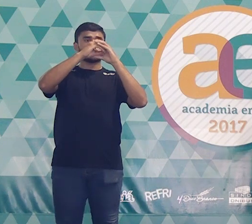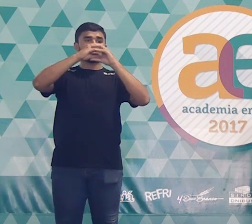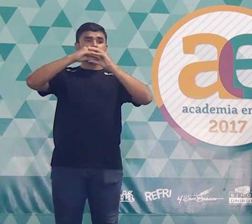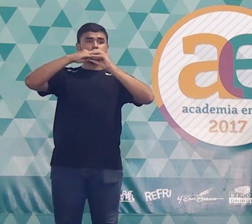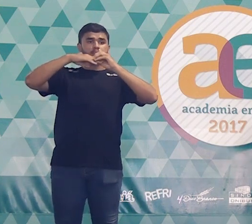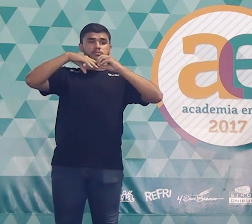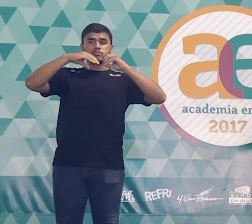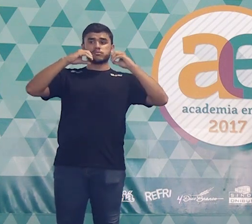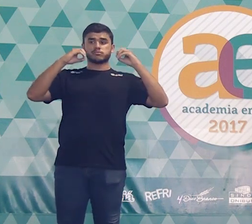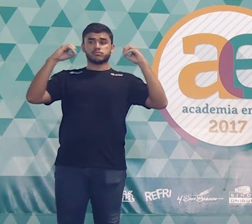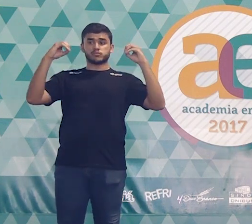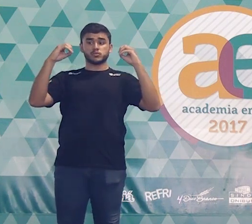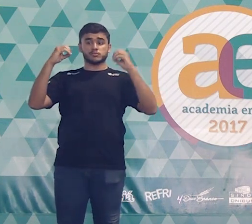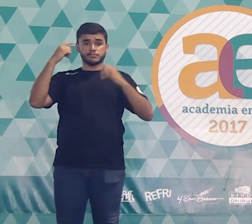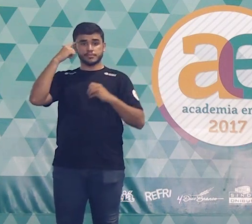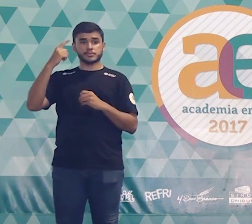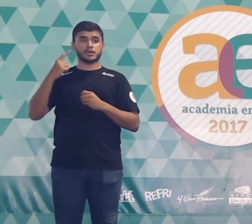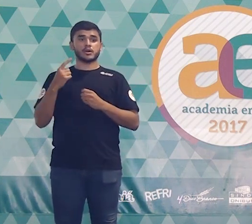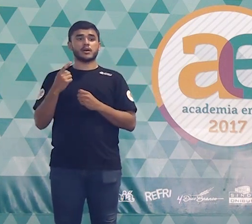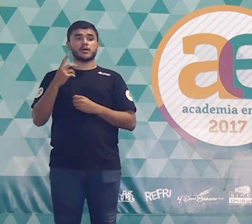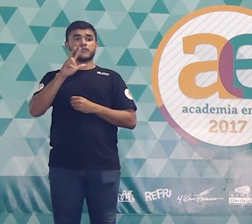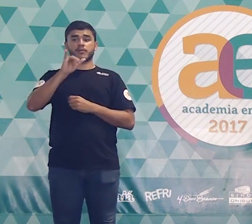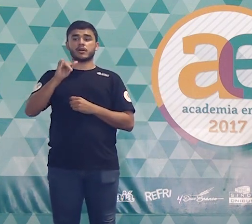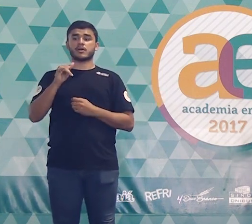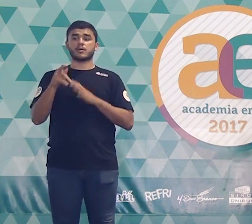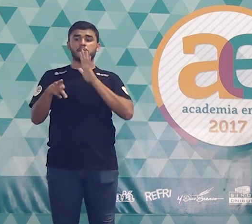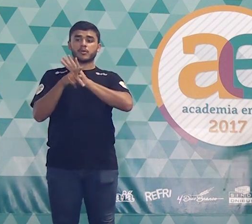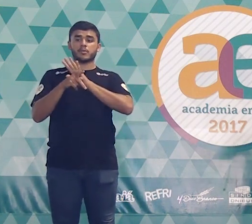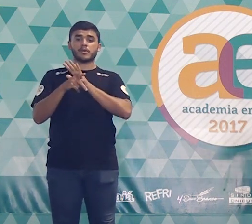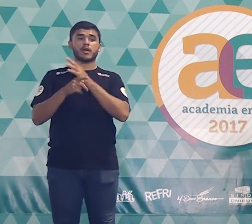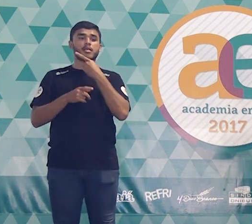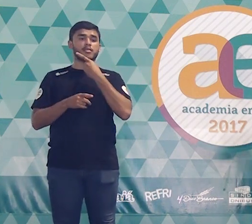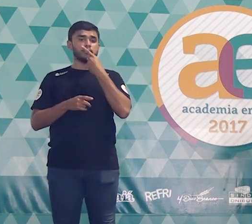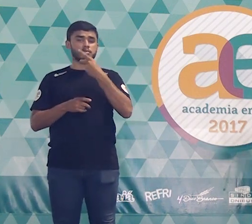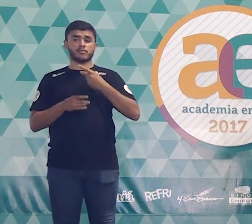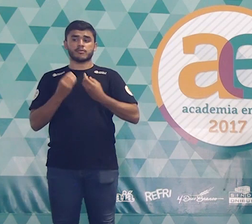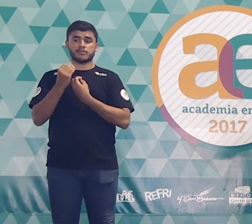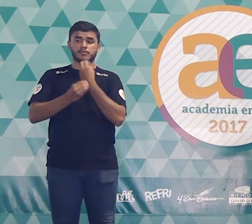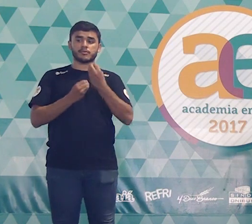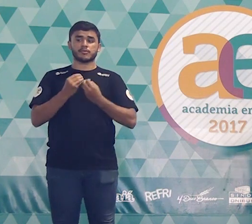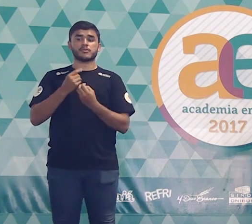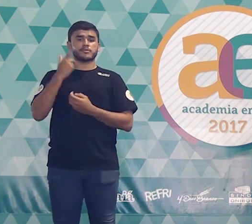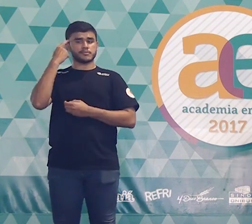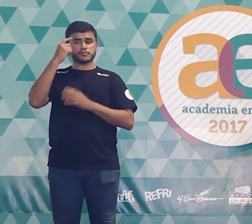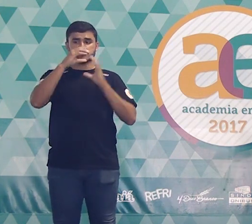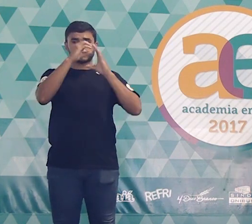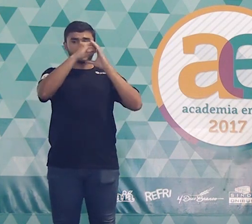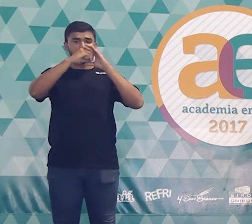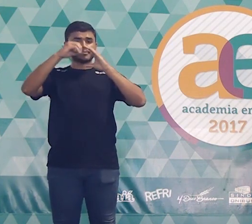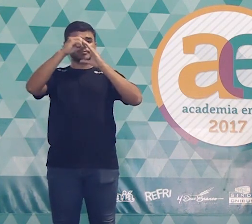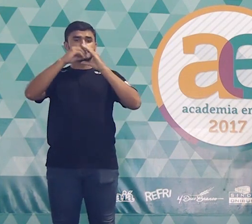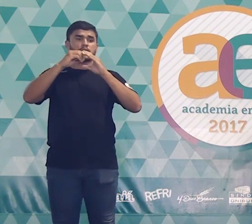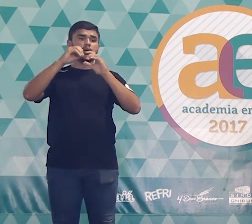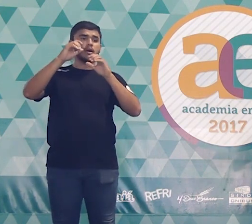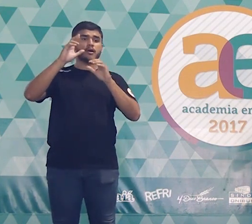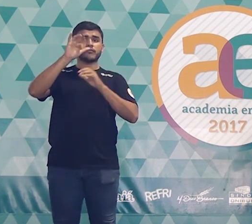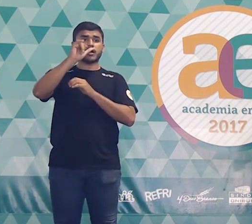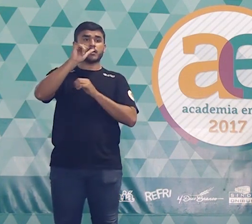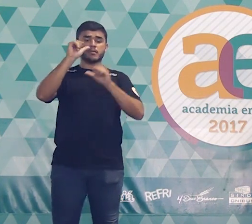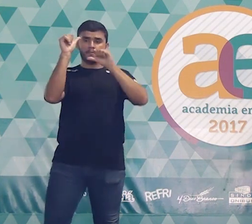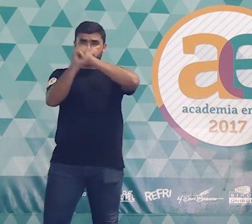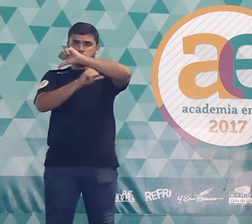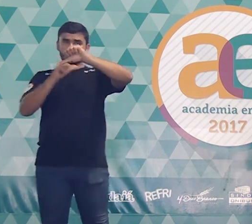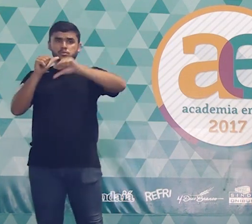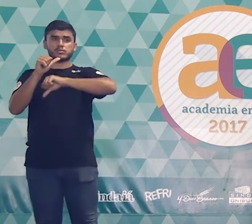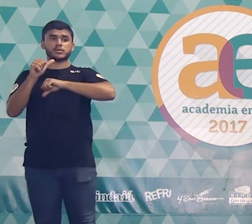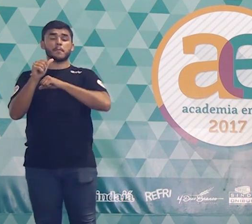depois transformam em 4, aí 4 em 8, e aí você já começa a perceber que isso aí gera uma PG.